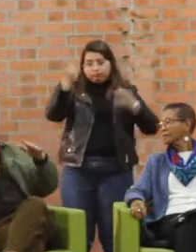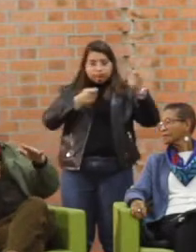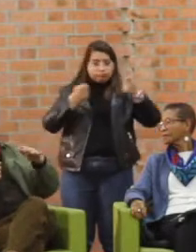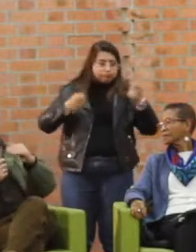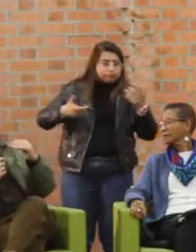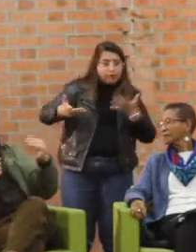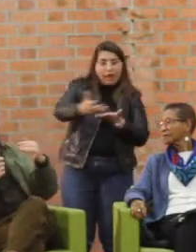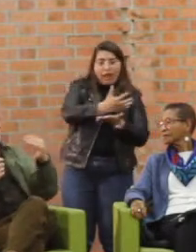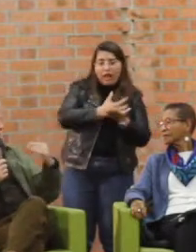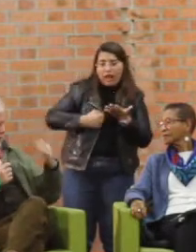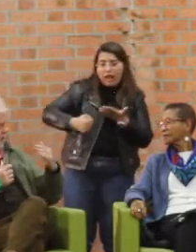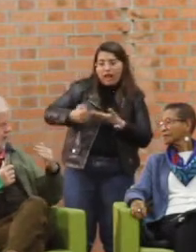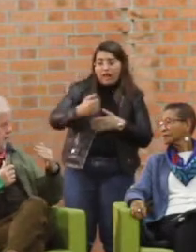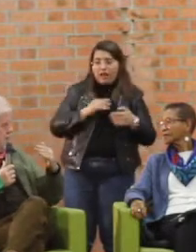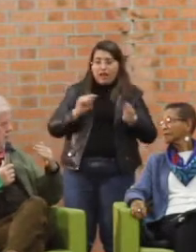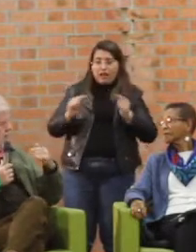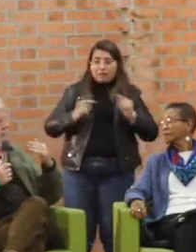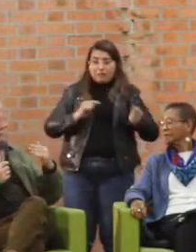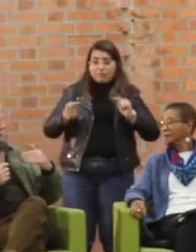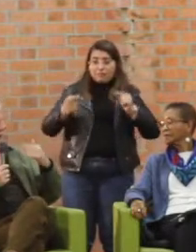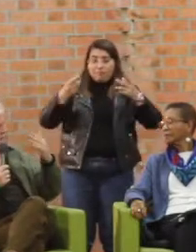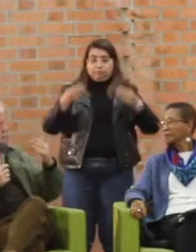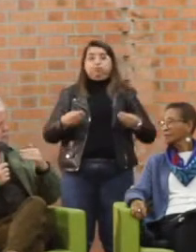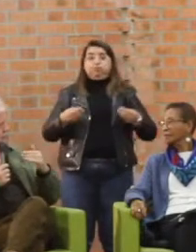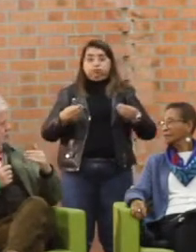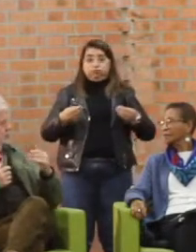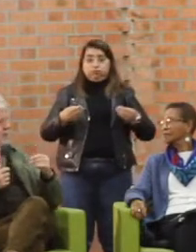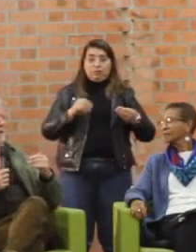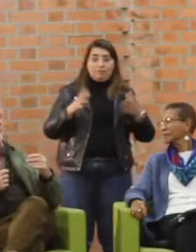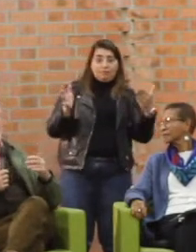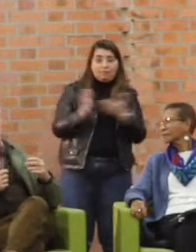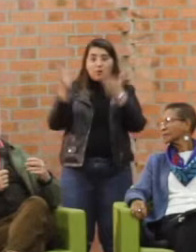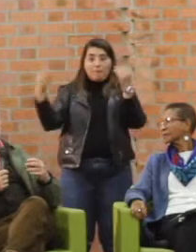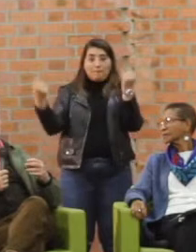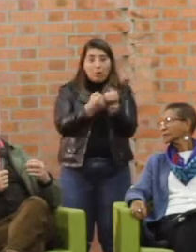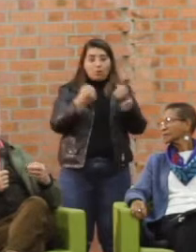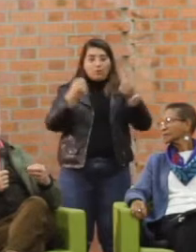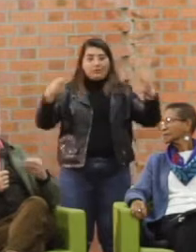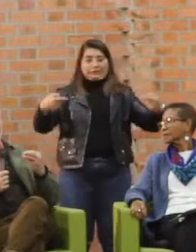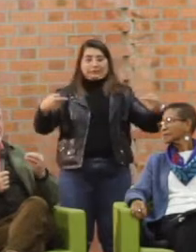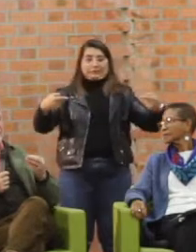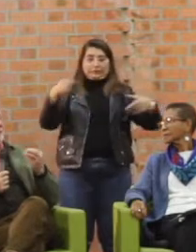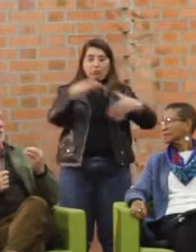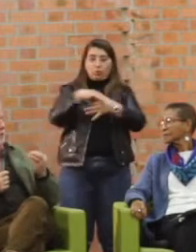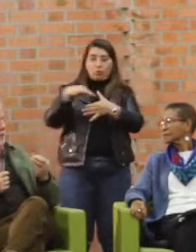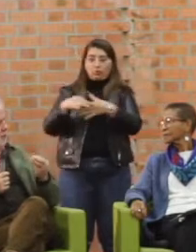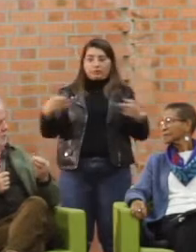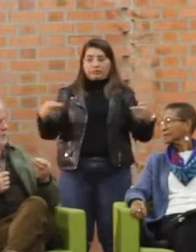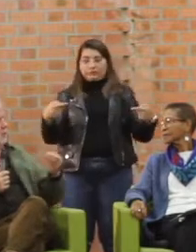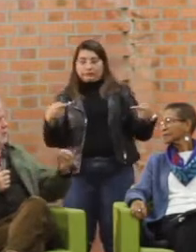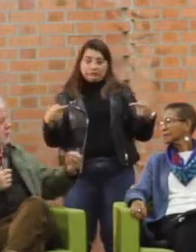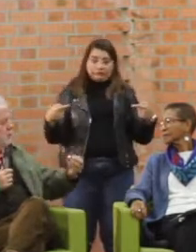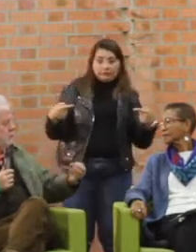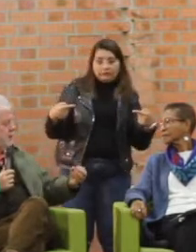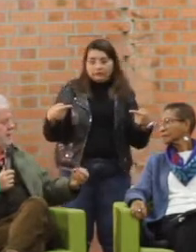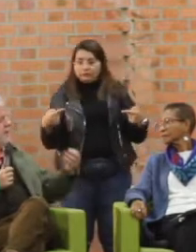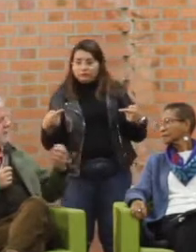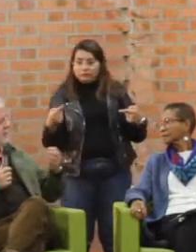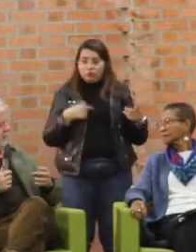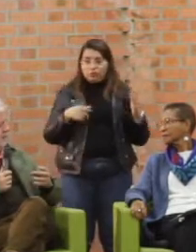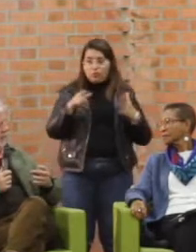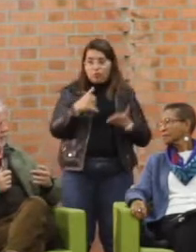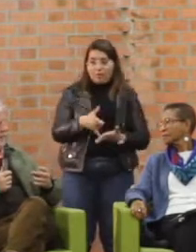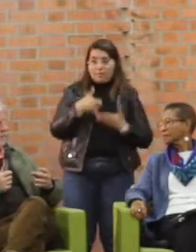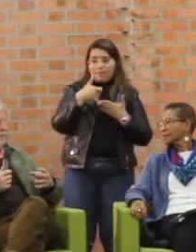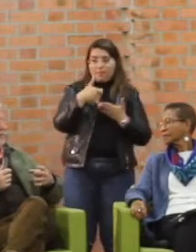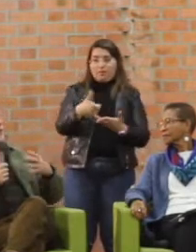en las últimas encuestas eso es empatado a favor y en contra y yo creo que hay que hacer un trabajo inmenso y un premio